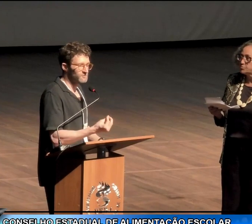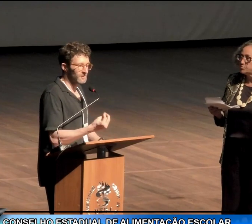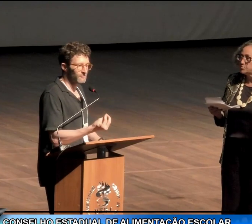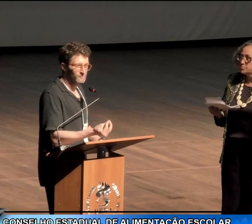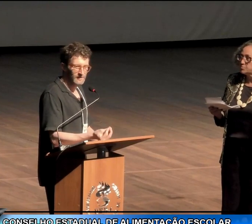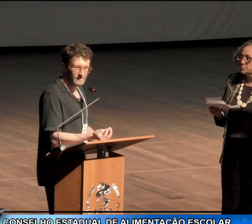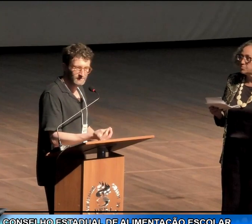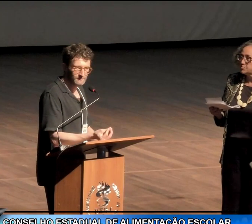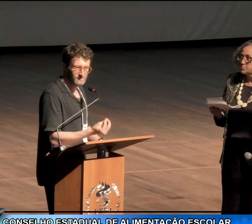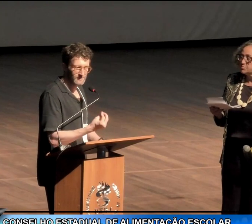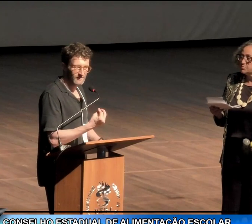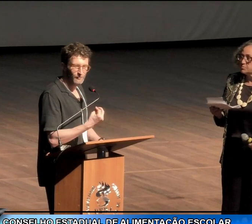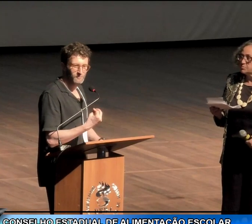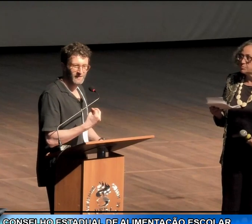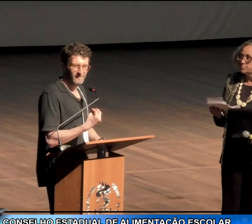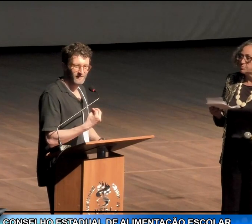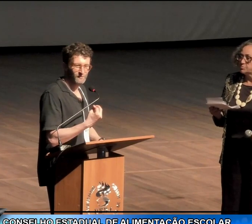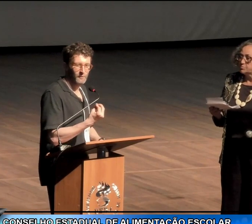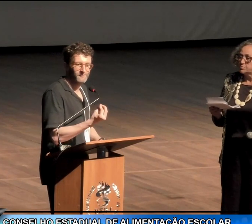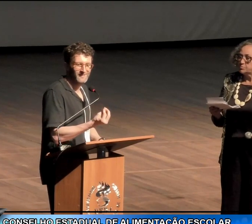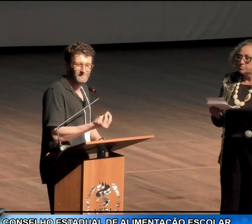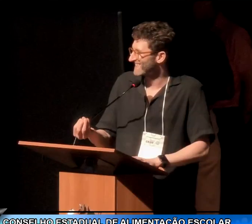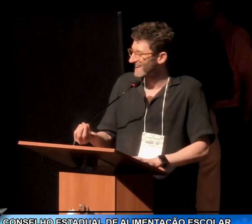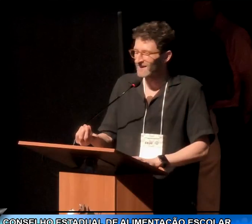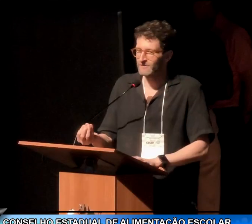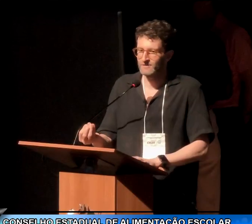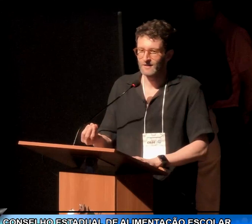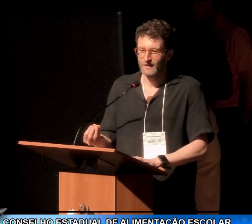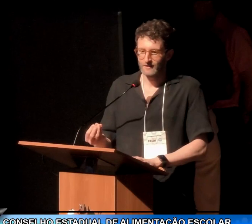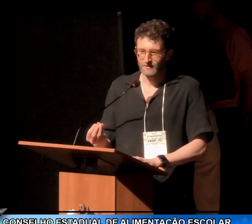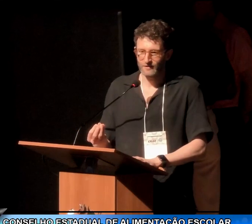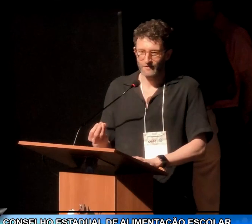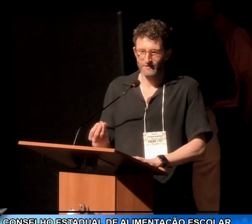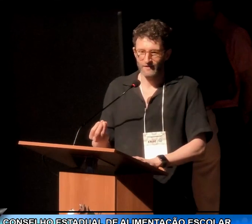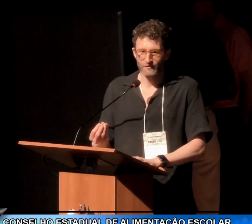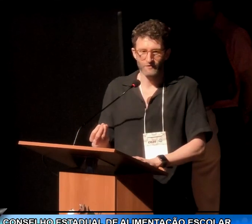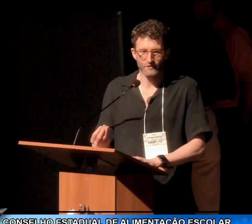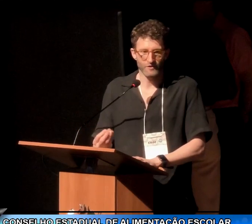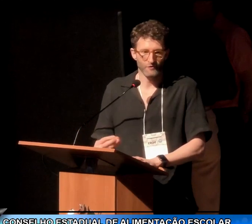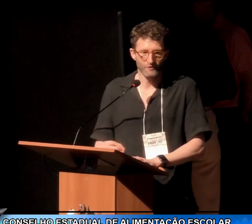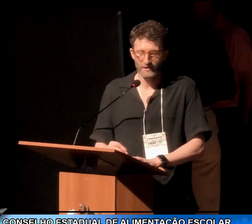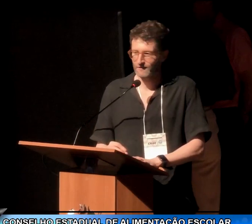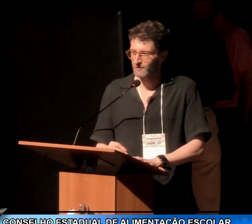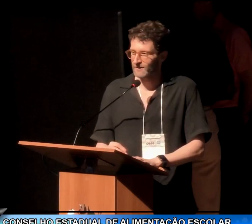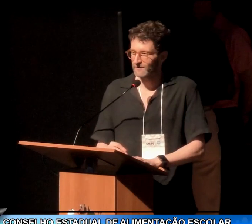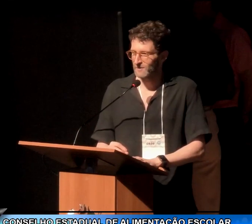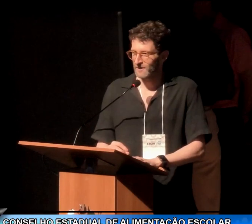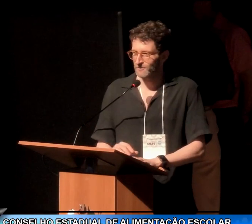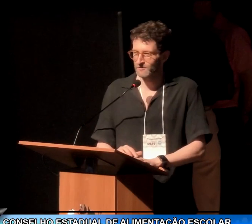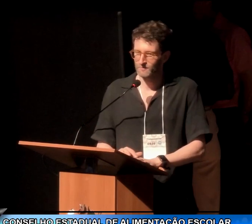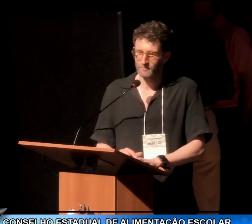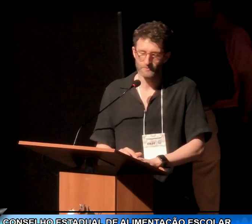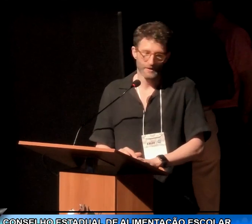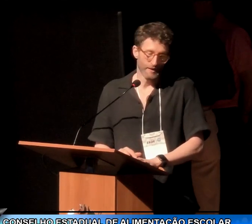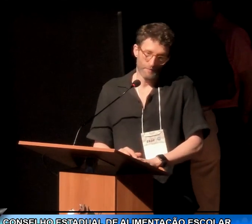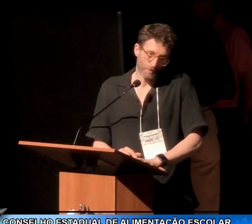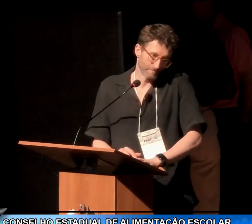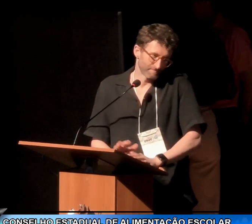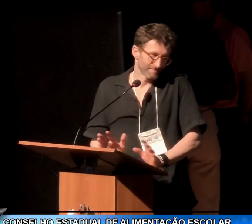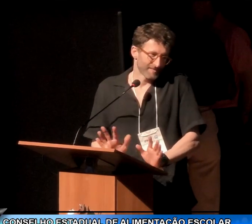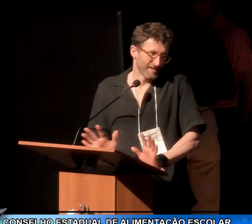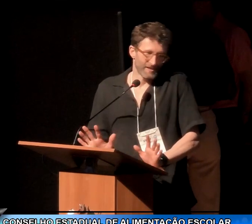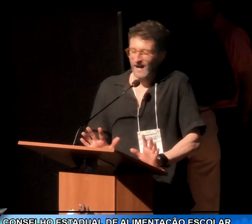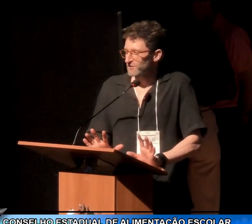infundir a insulina de assumir essa responsabilidade de fazer a infusão de insulina em escolares diabéticos tipo um